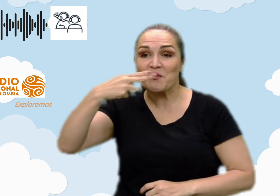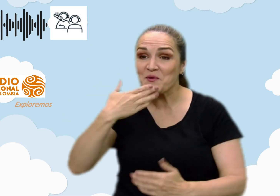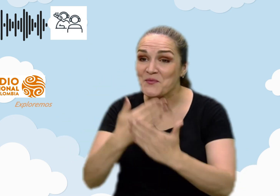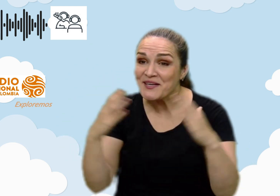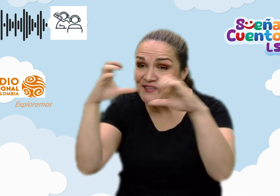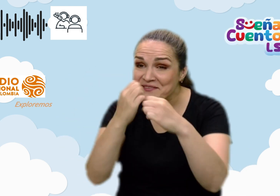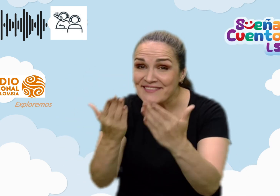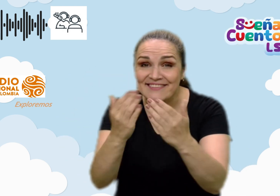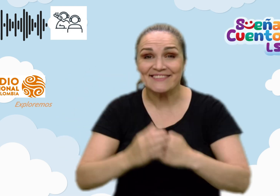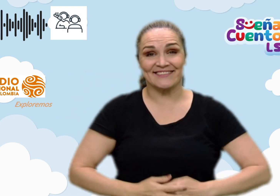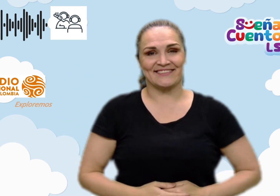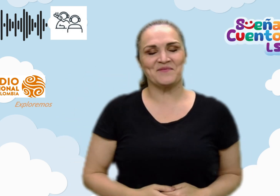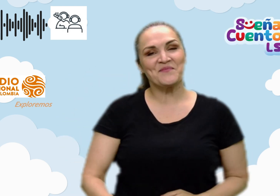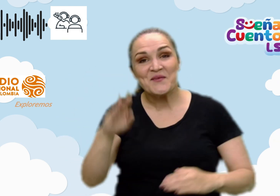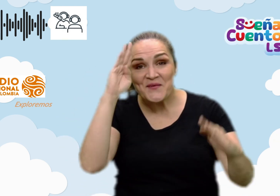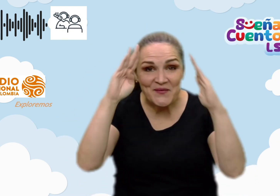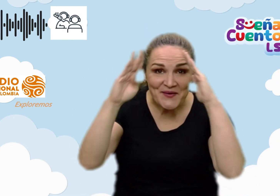querida Andrea, buenas noches.